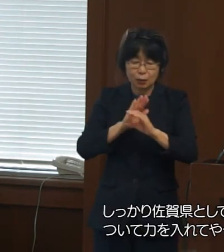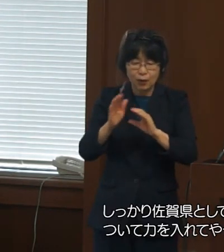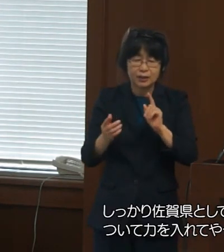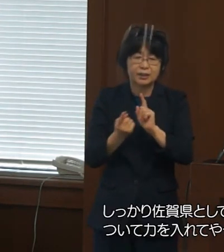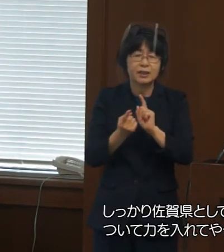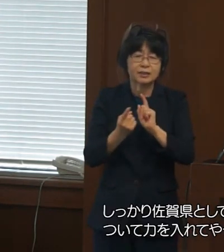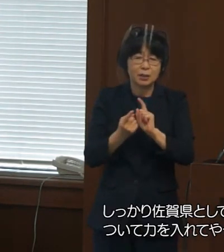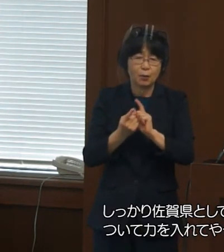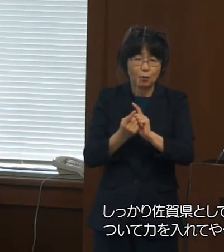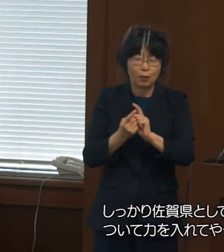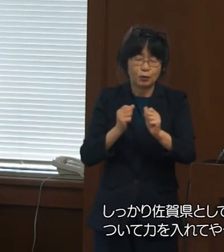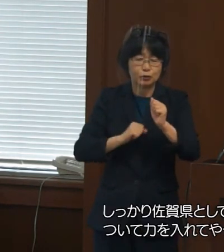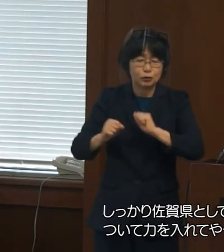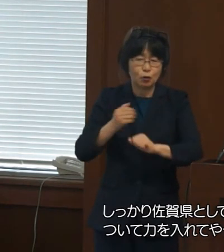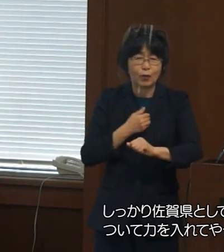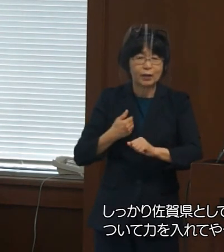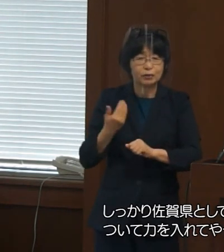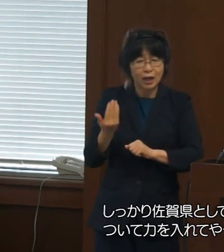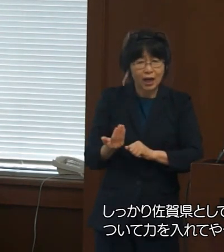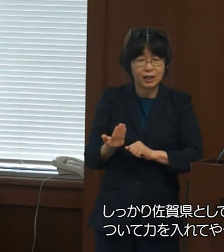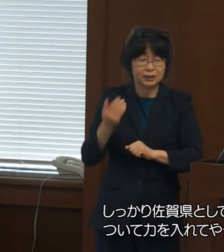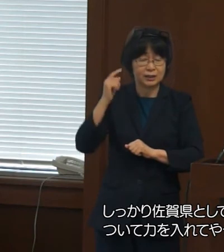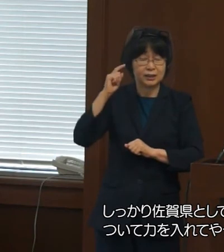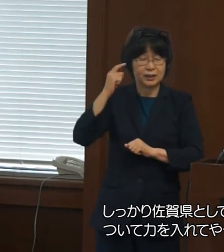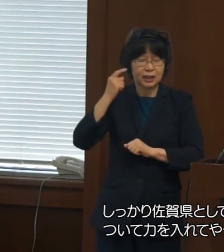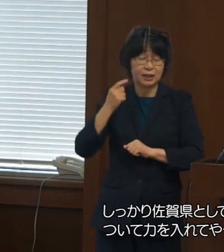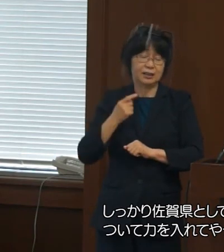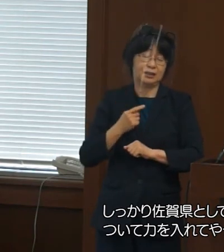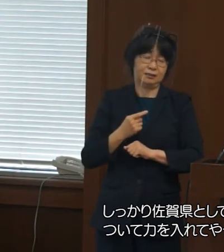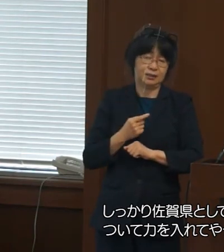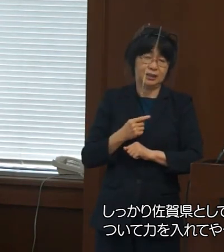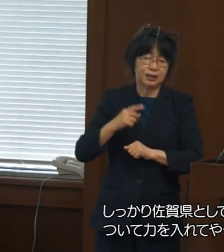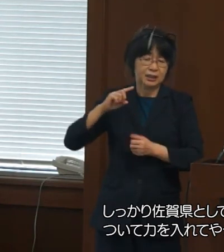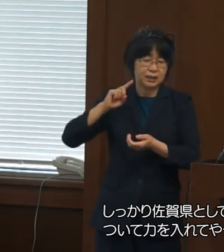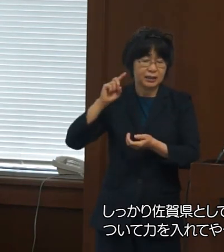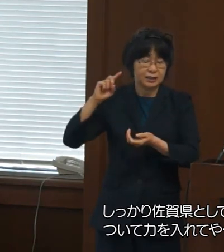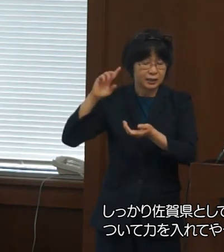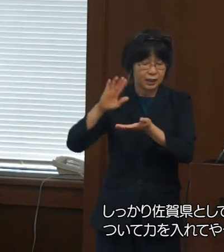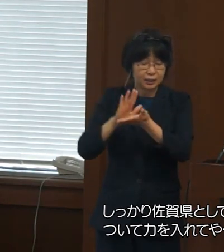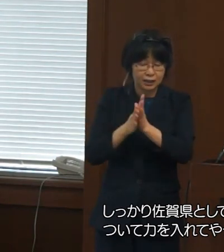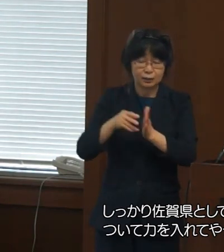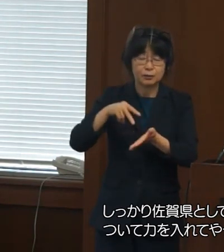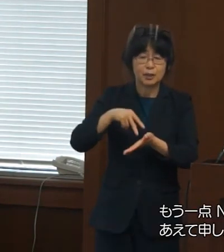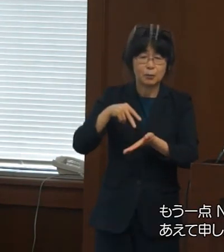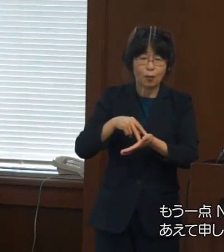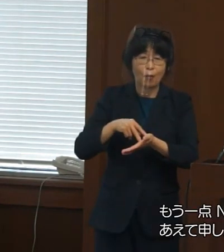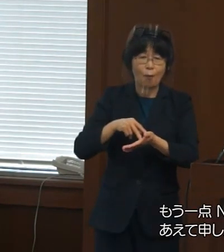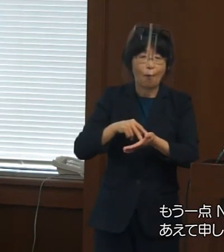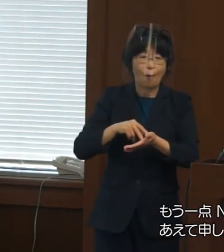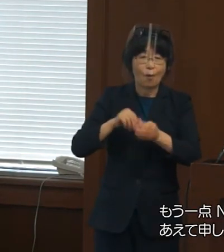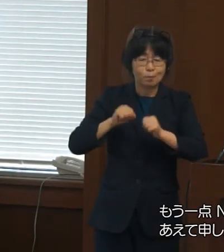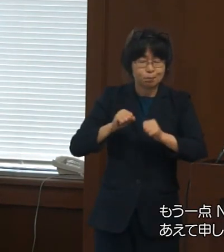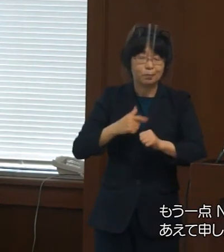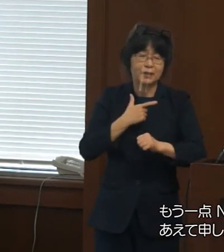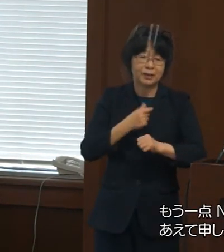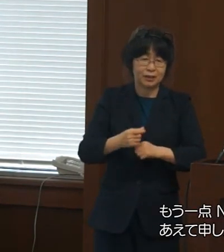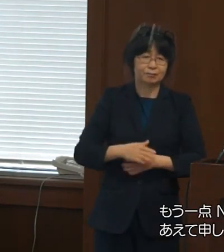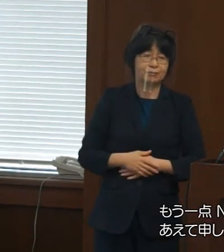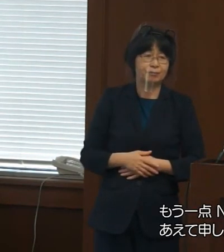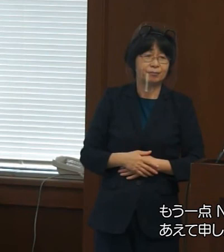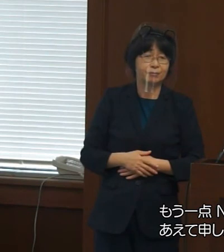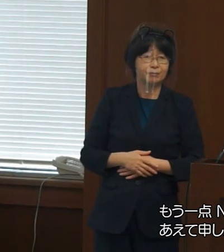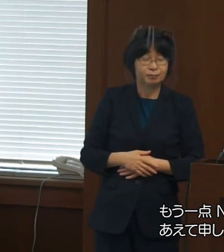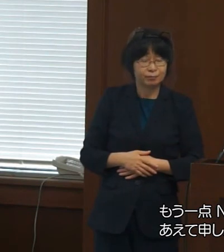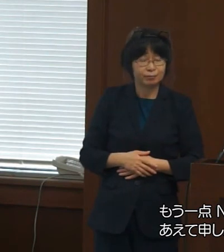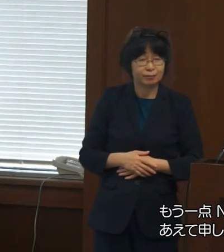っかり佐賀県としてそういったところについて力を入れてやっていきたいと思います。もう一点、NHK さんだ